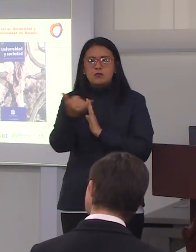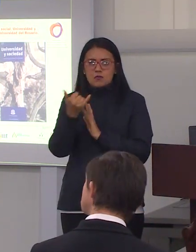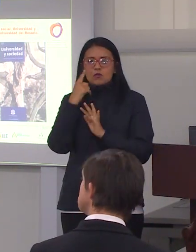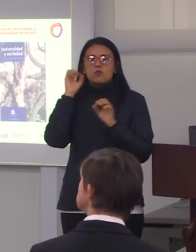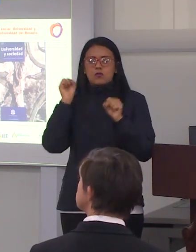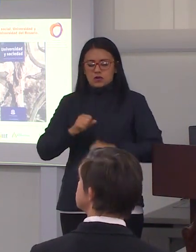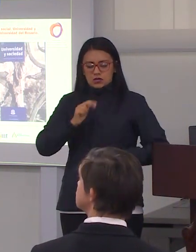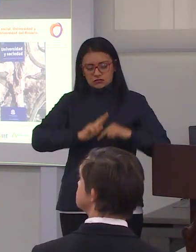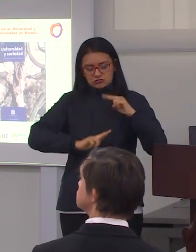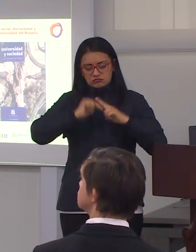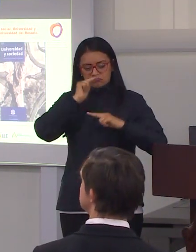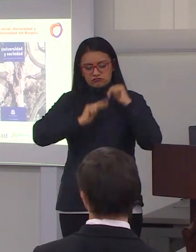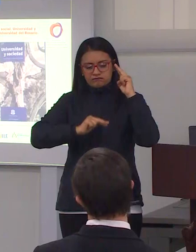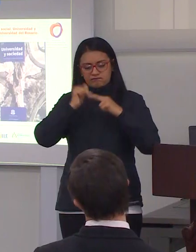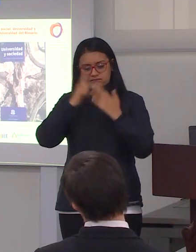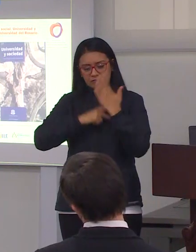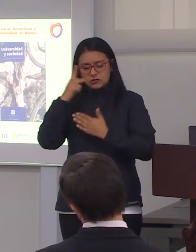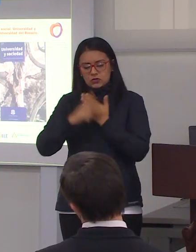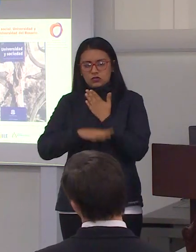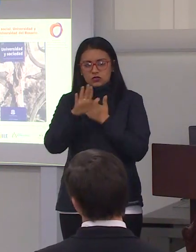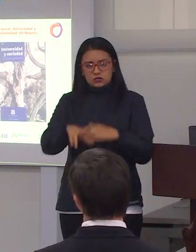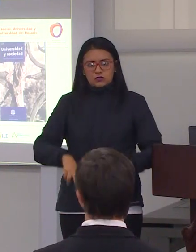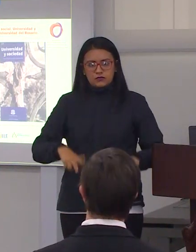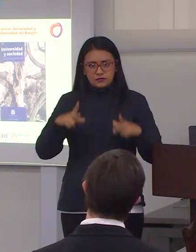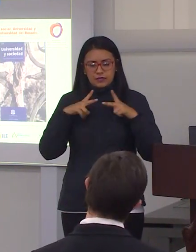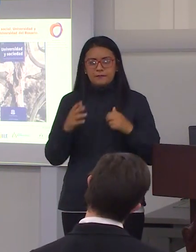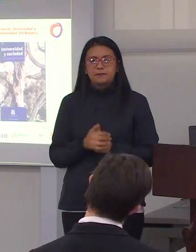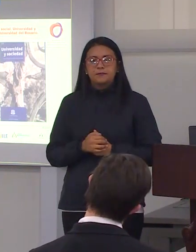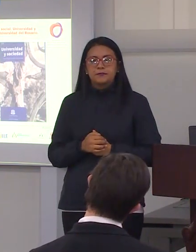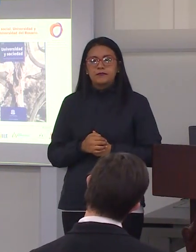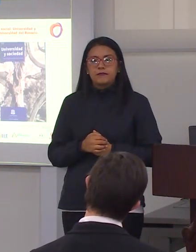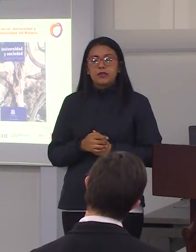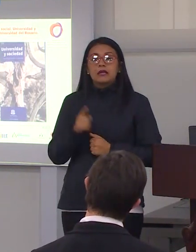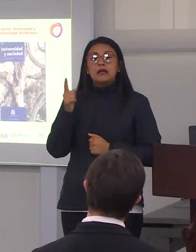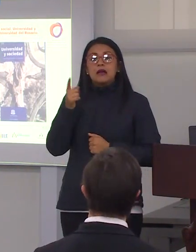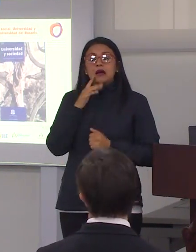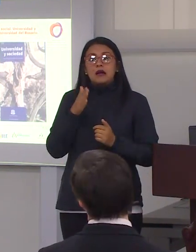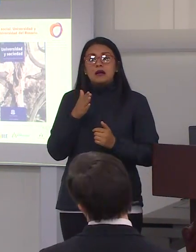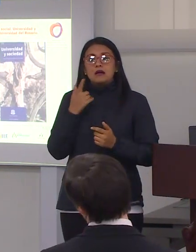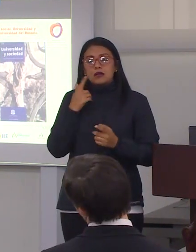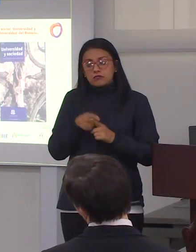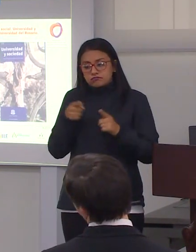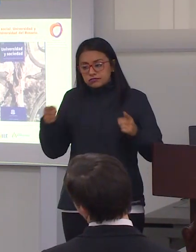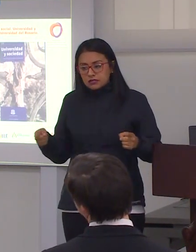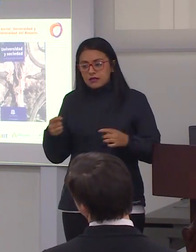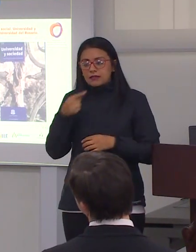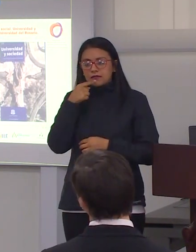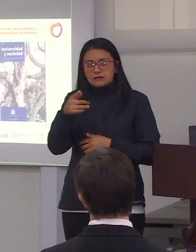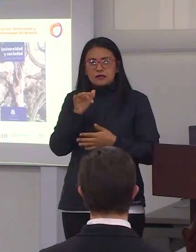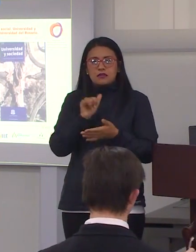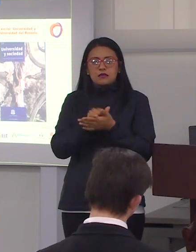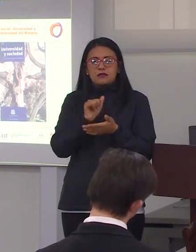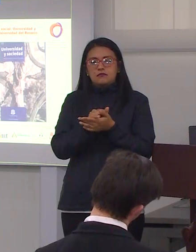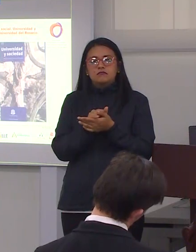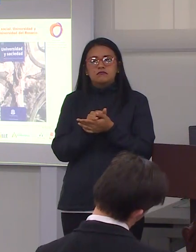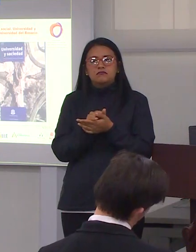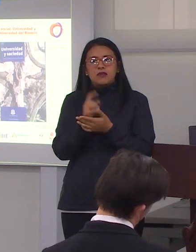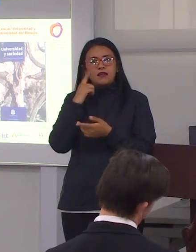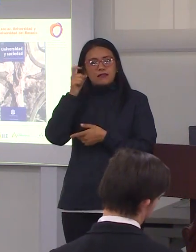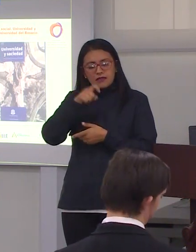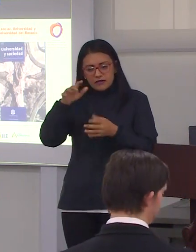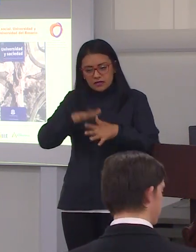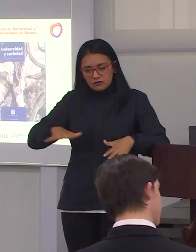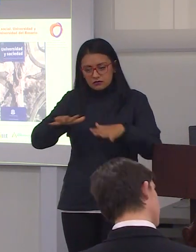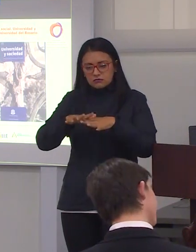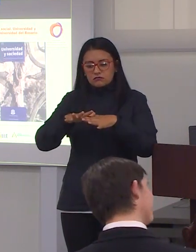posibilidad de construir ese proyecto de vida. Entonces, nos extendemos un poco a hablar más de plataforma que debe